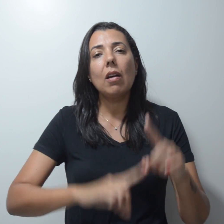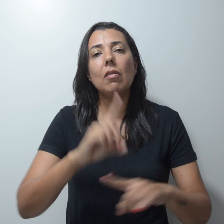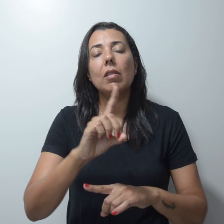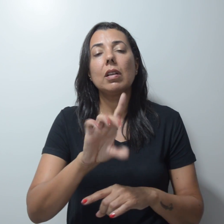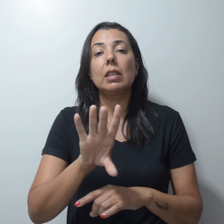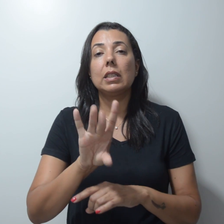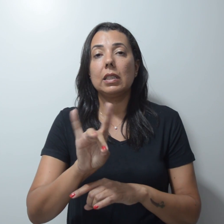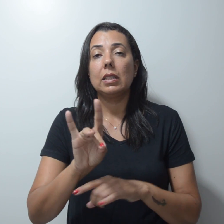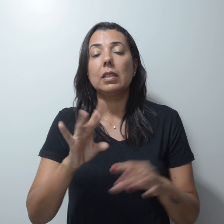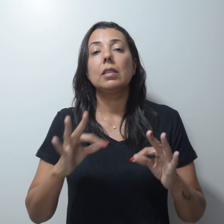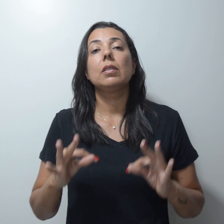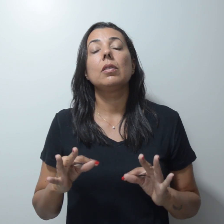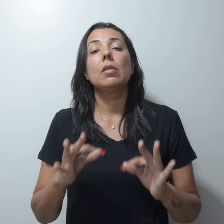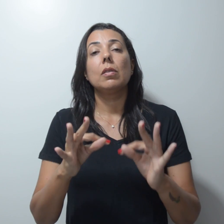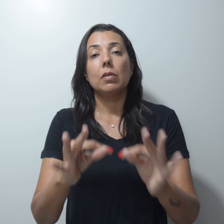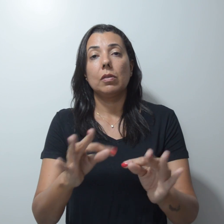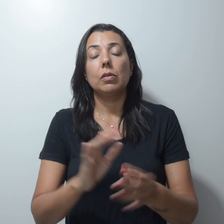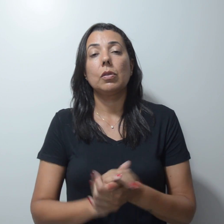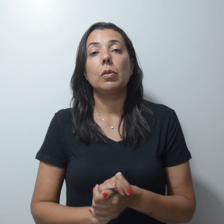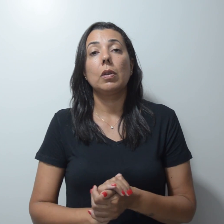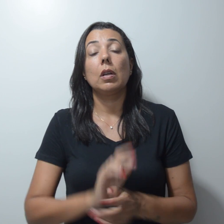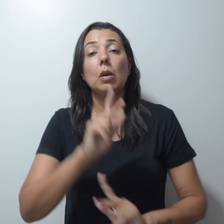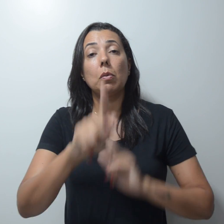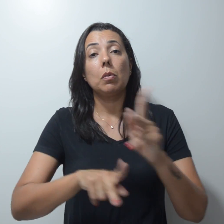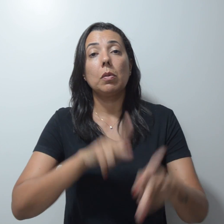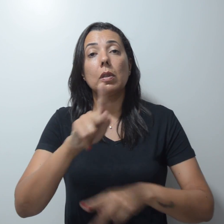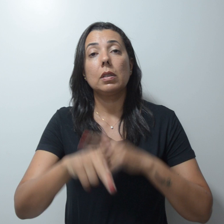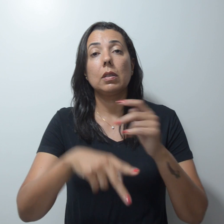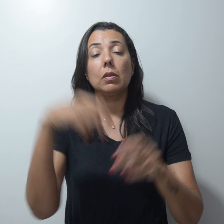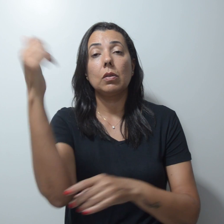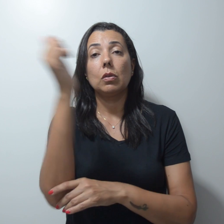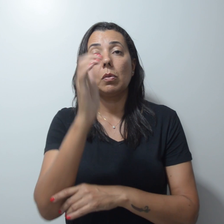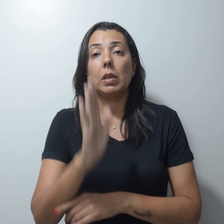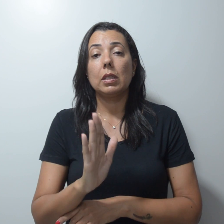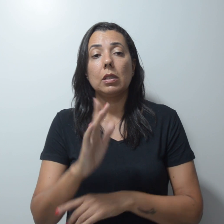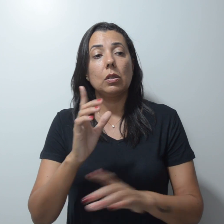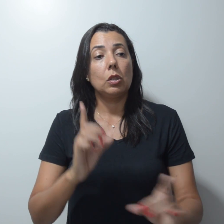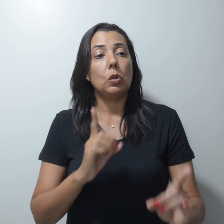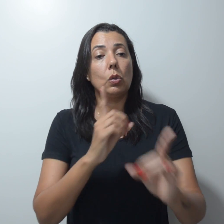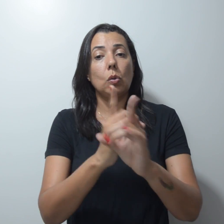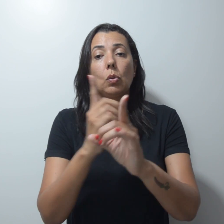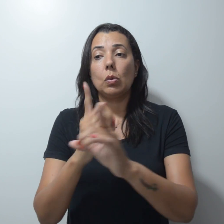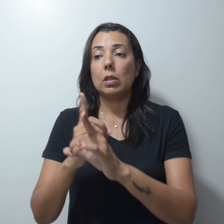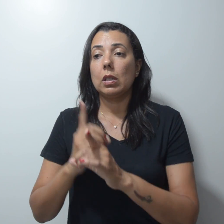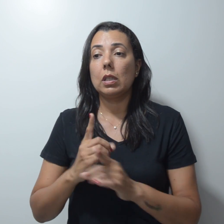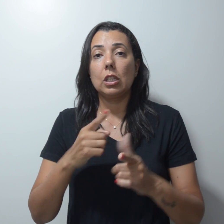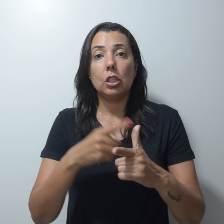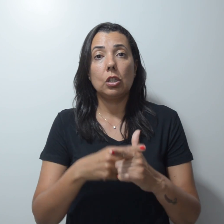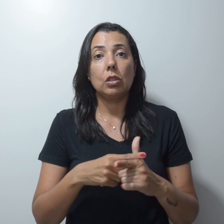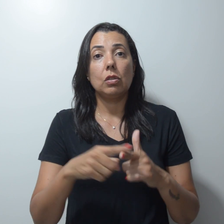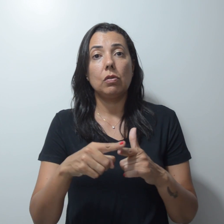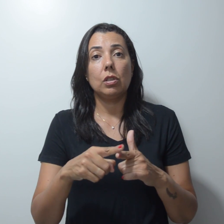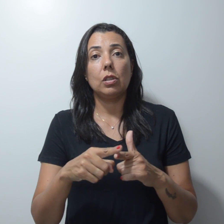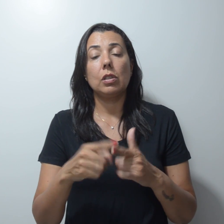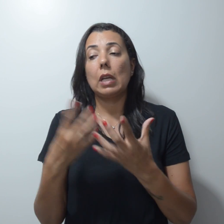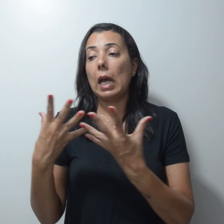científicos e tecnológicos, o povo brasileiro se encontraria repartido entre aceitação